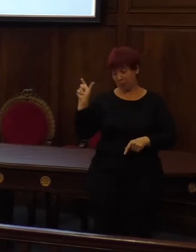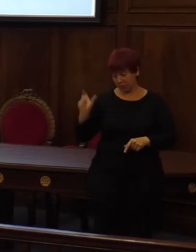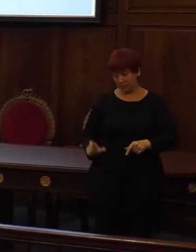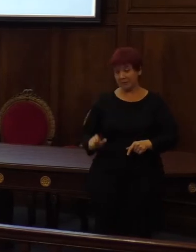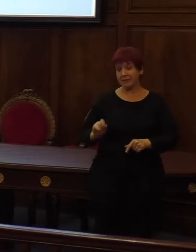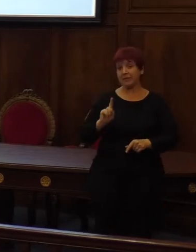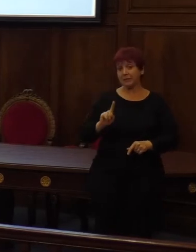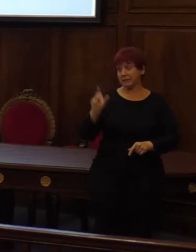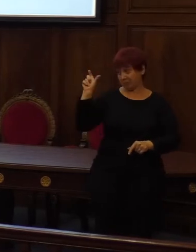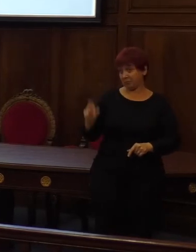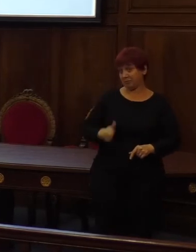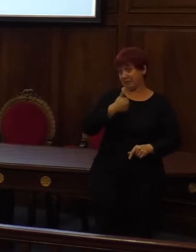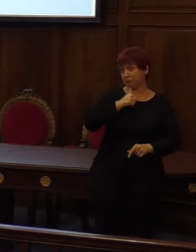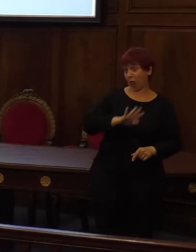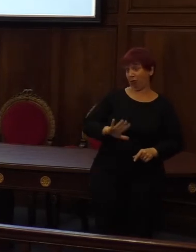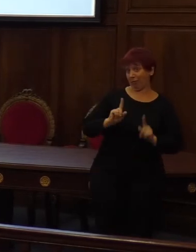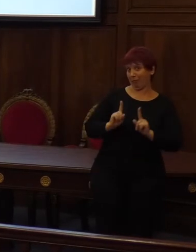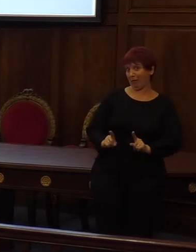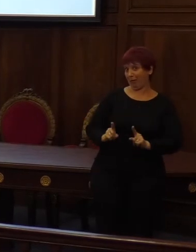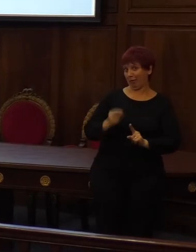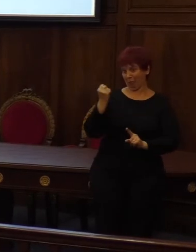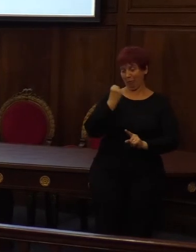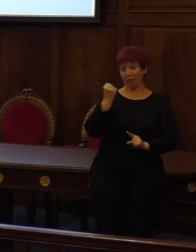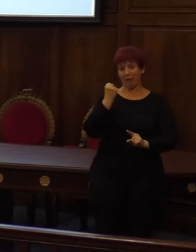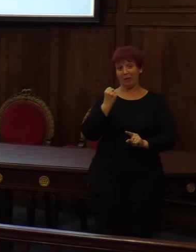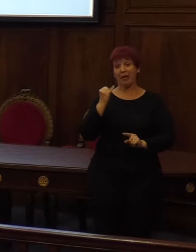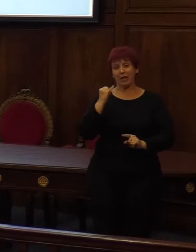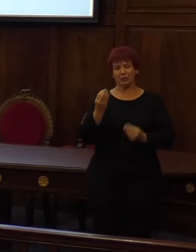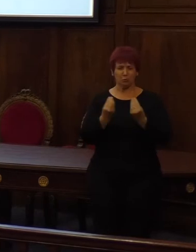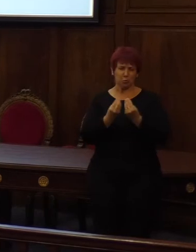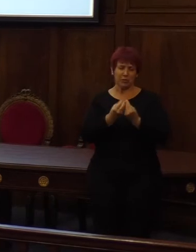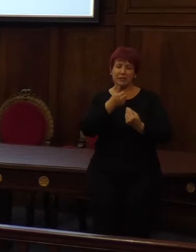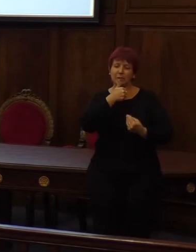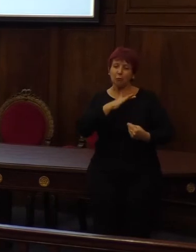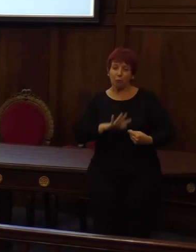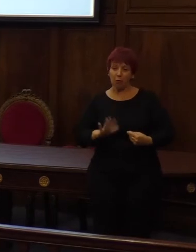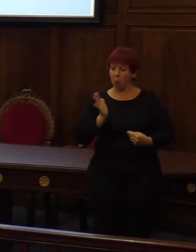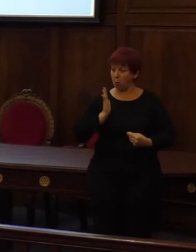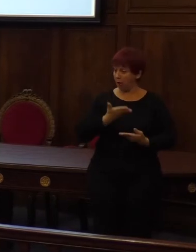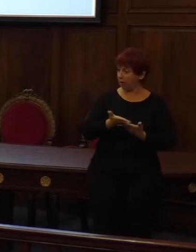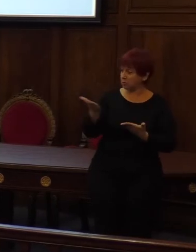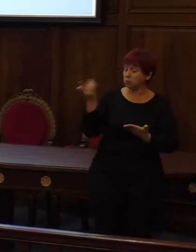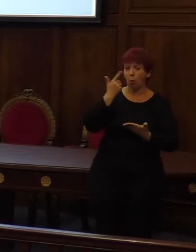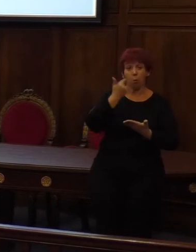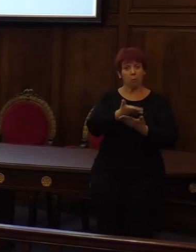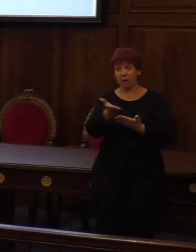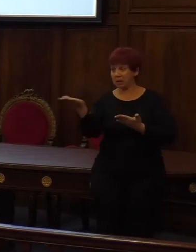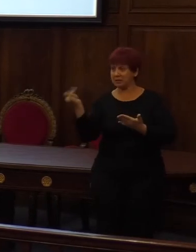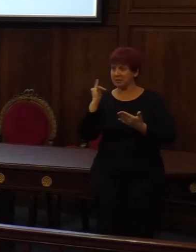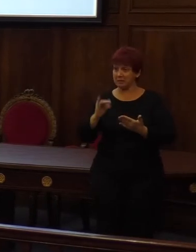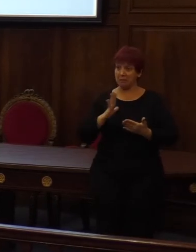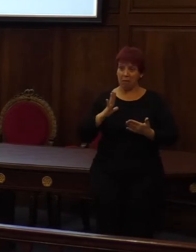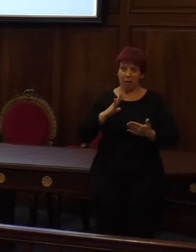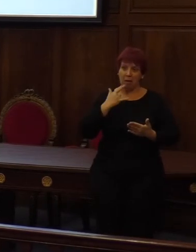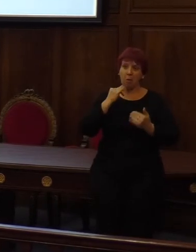es histórico. Y bueno, como muchos históricos e históricas que hay acá, y sin duda que si abriéramos